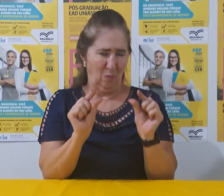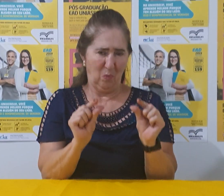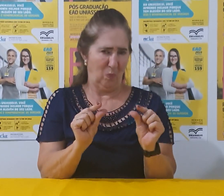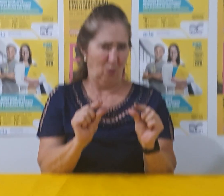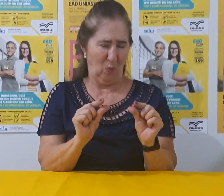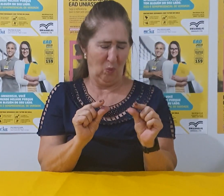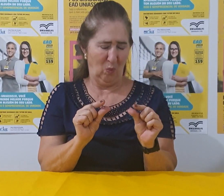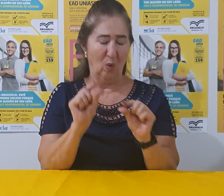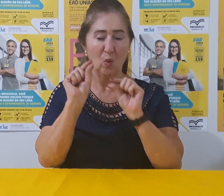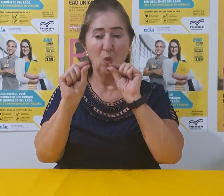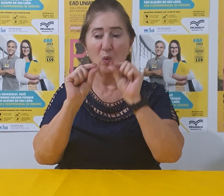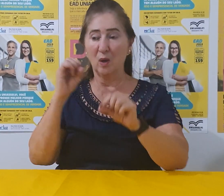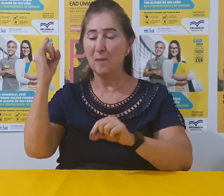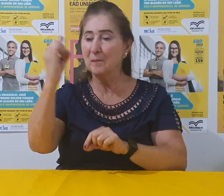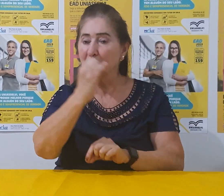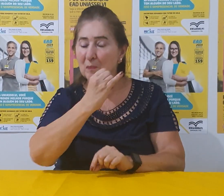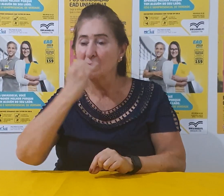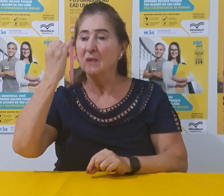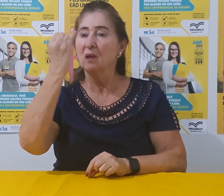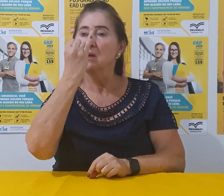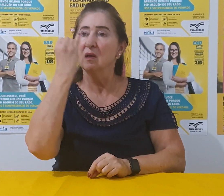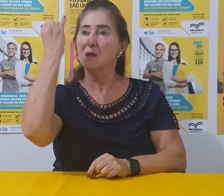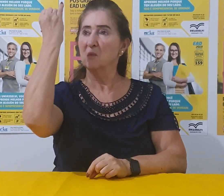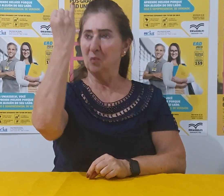torna-se importante retomarmos a palavra de Oliveira,